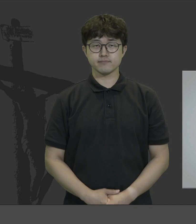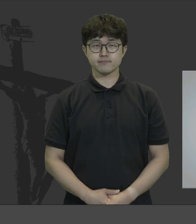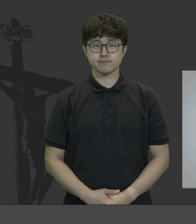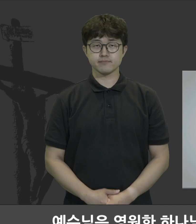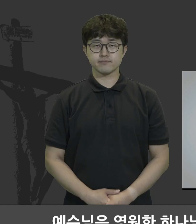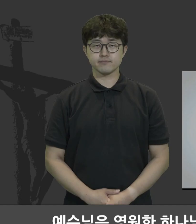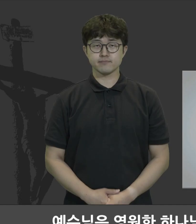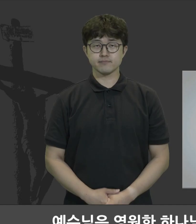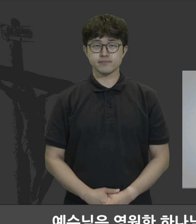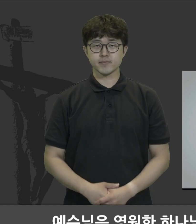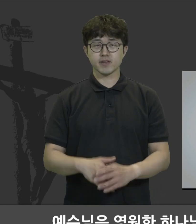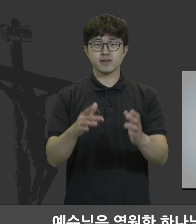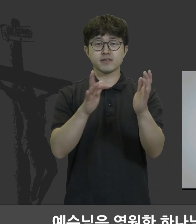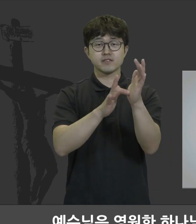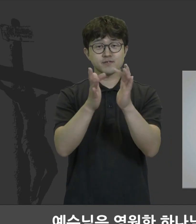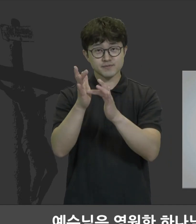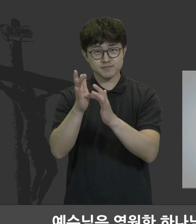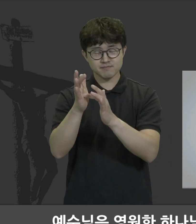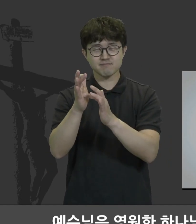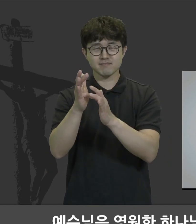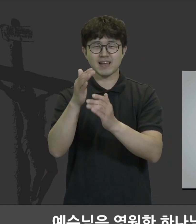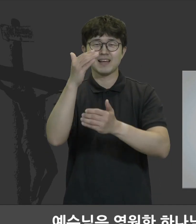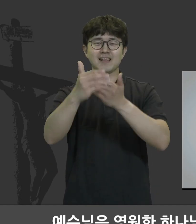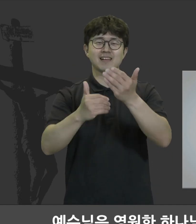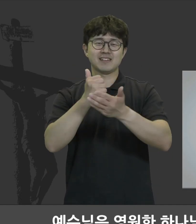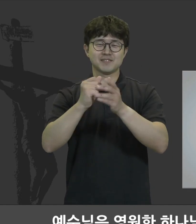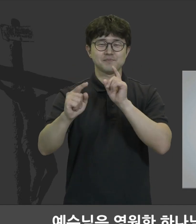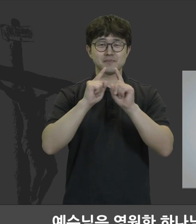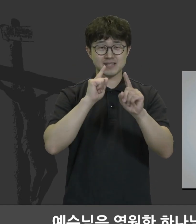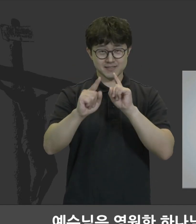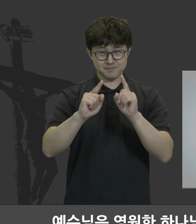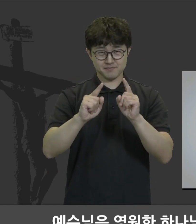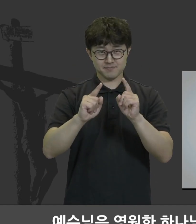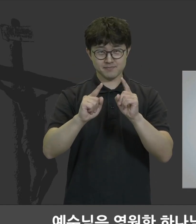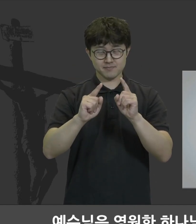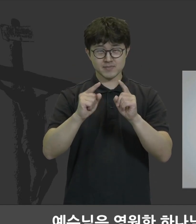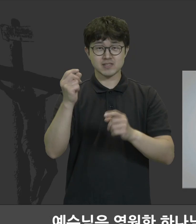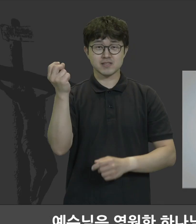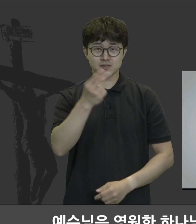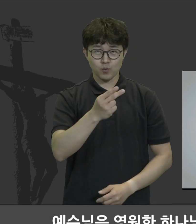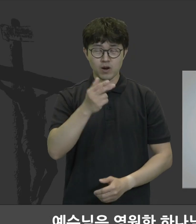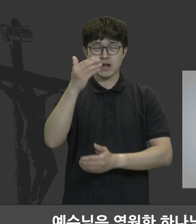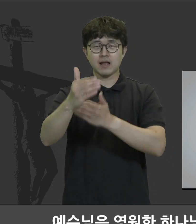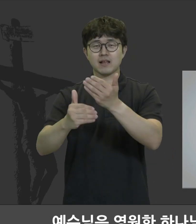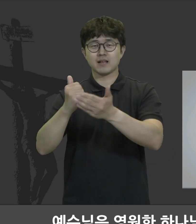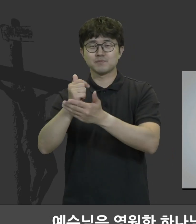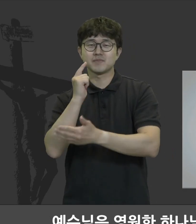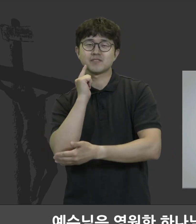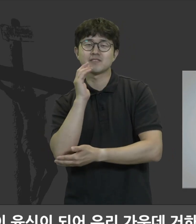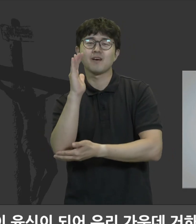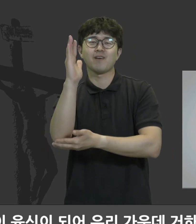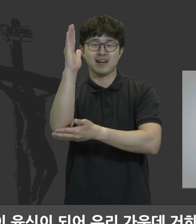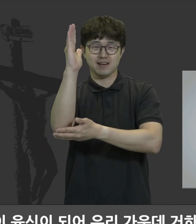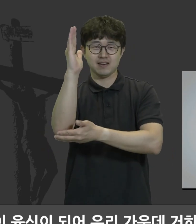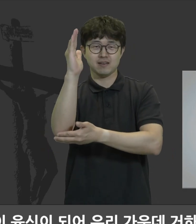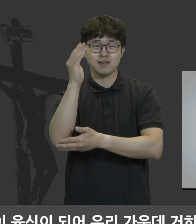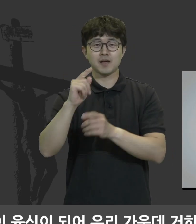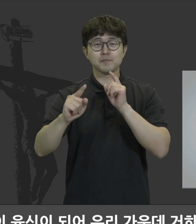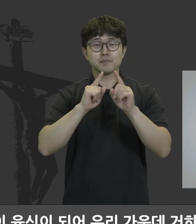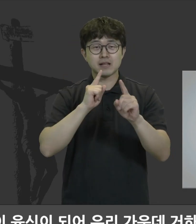예수님은 영원한 하나님의 말씀이시며 세상에 드러난 하나님의 영광이십니다. 말씀이 육신이 되어